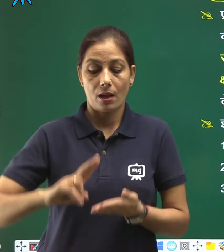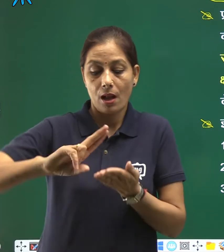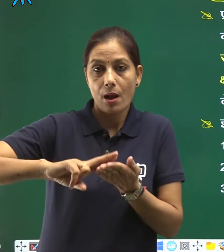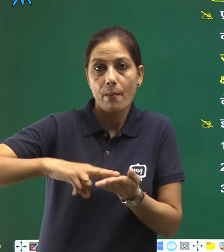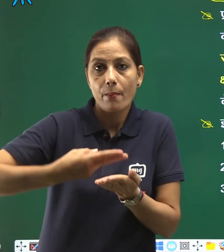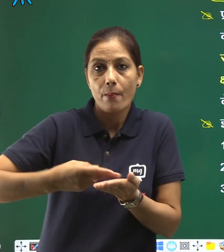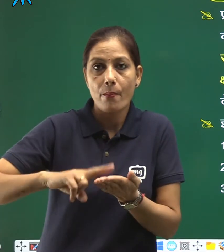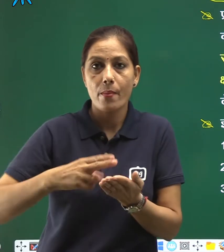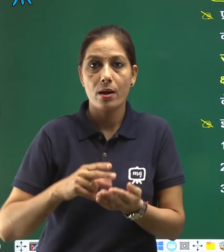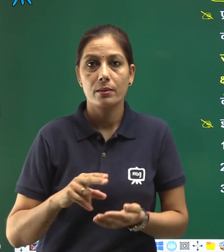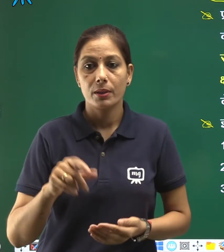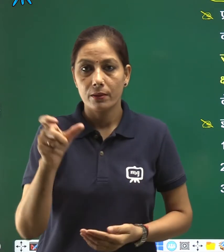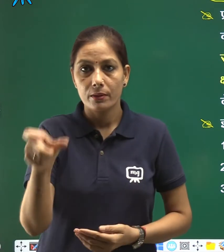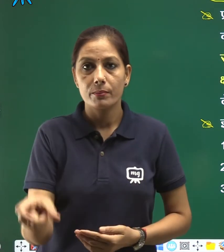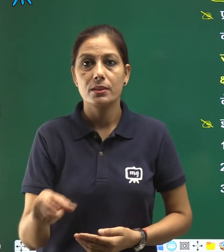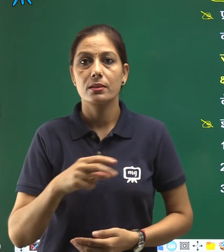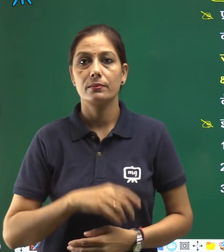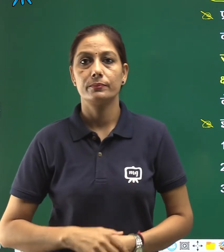पानवाला,